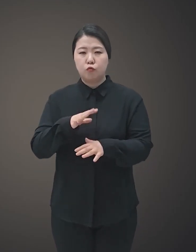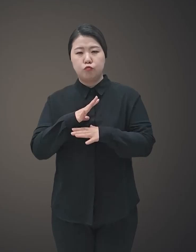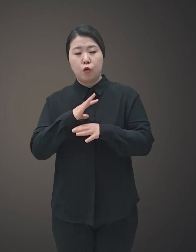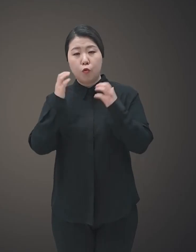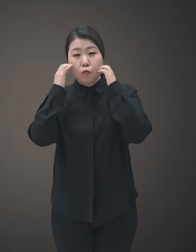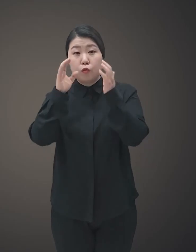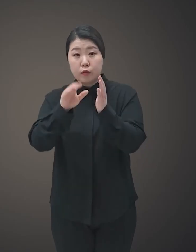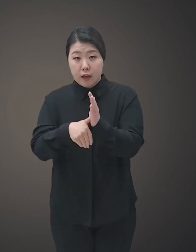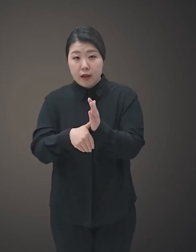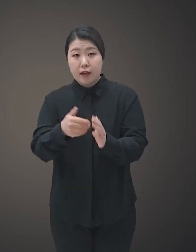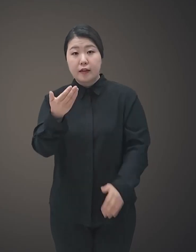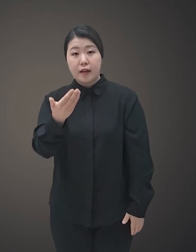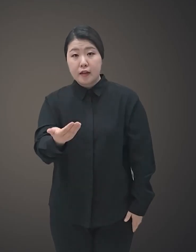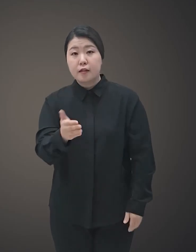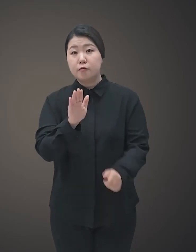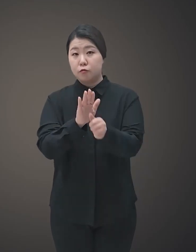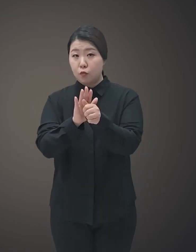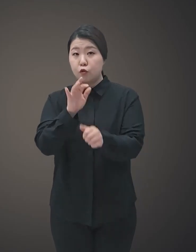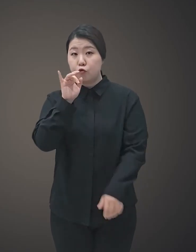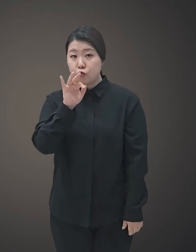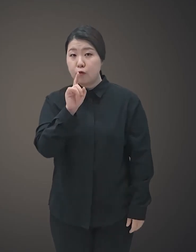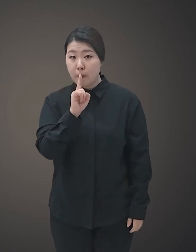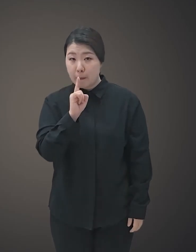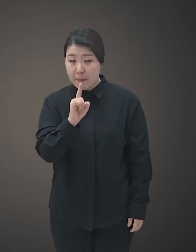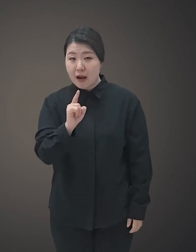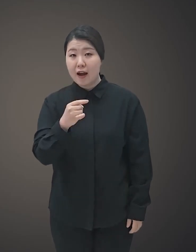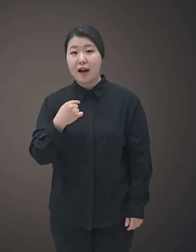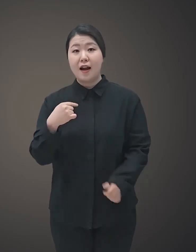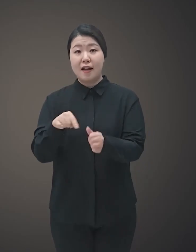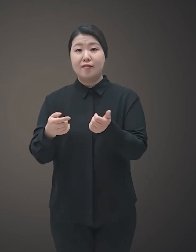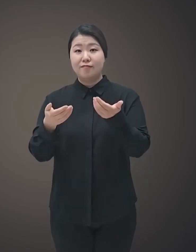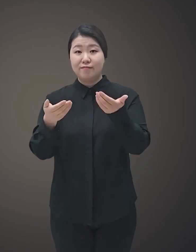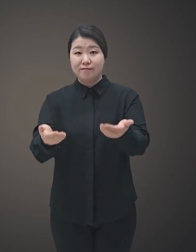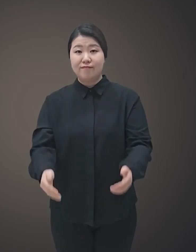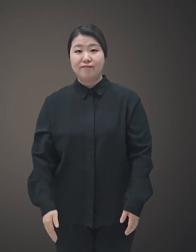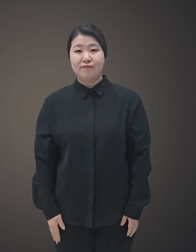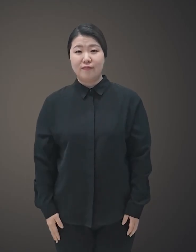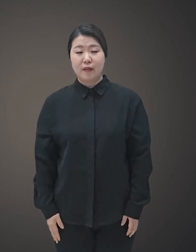두려움에 빠질 때 당신을 도울 마법의 주문을 알려드리겠습니다.